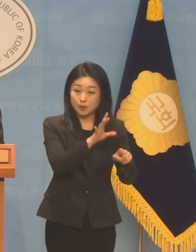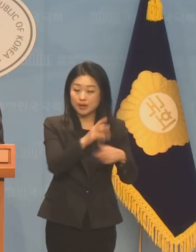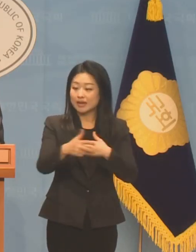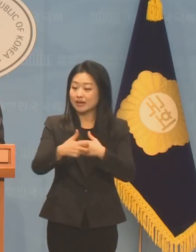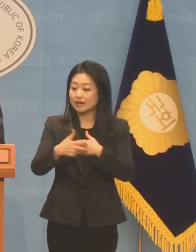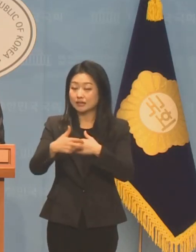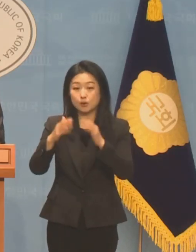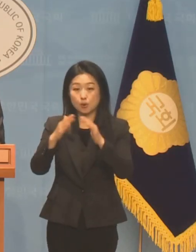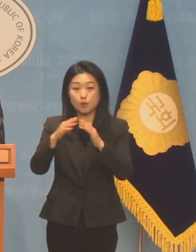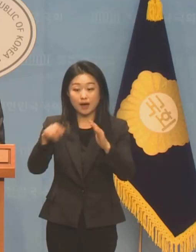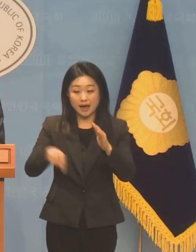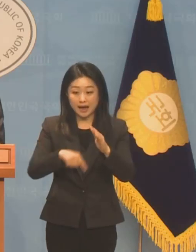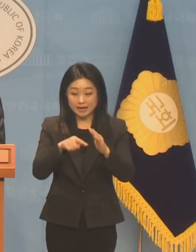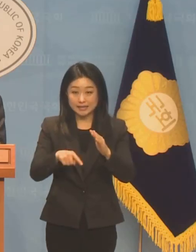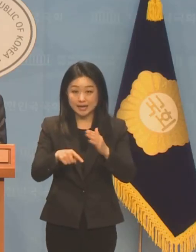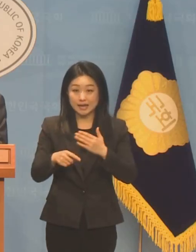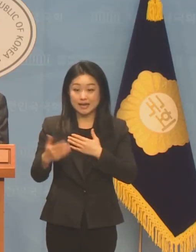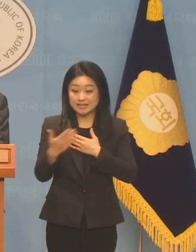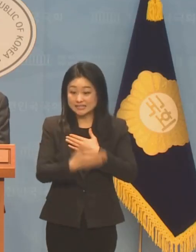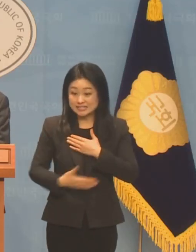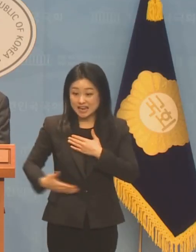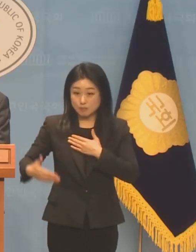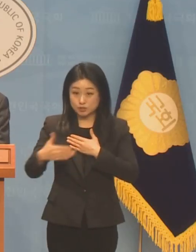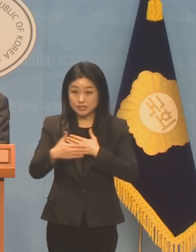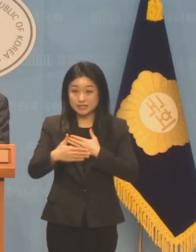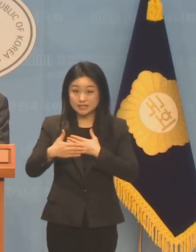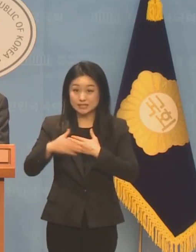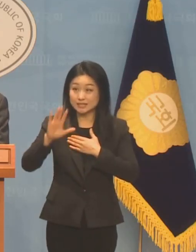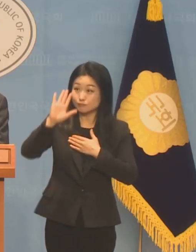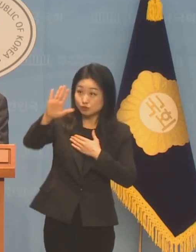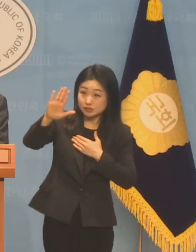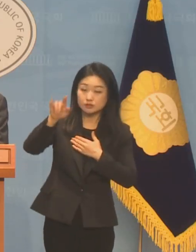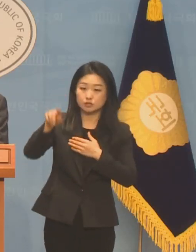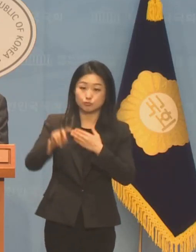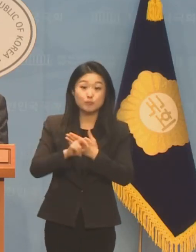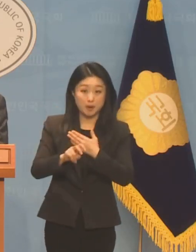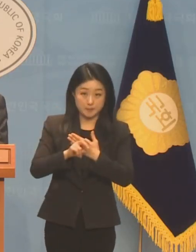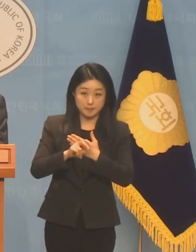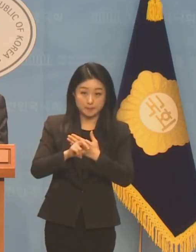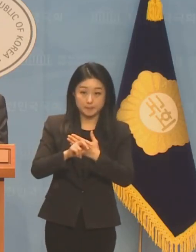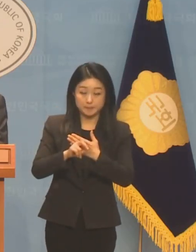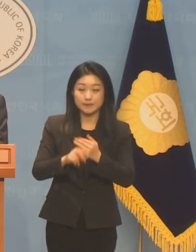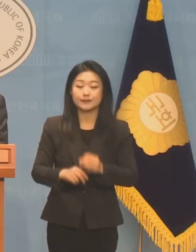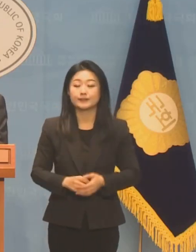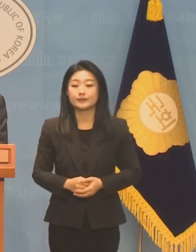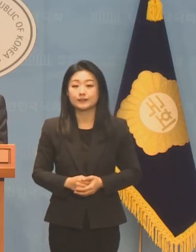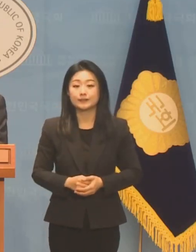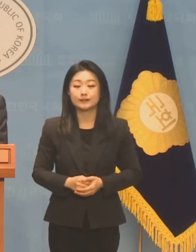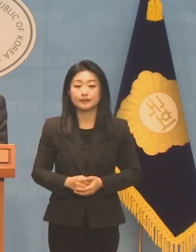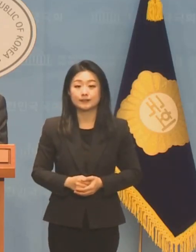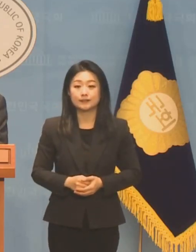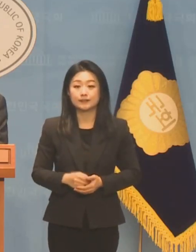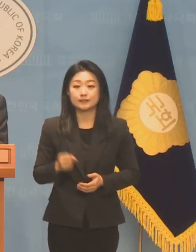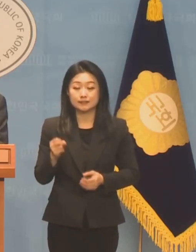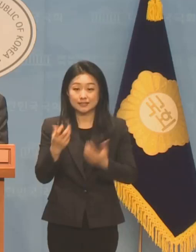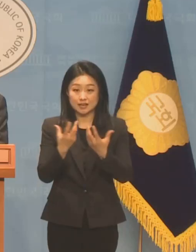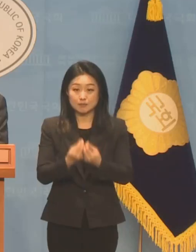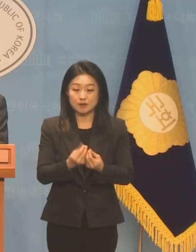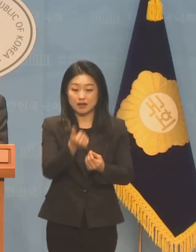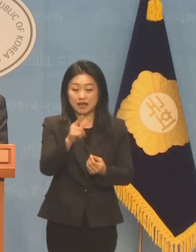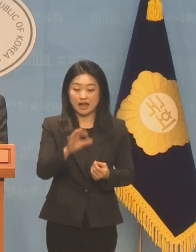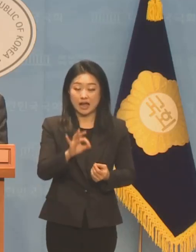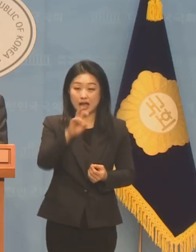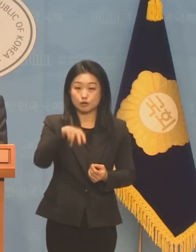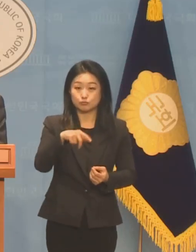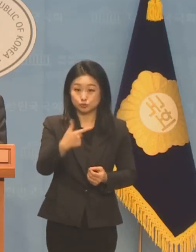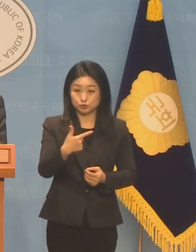의료기관에 하다못해 신체 부위를 표기하는 것도 위법한 행위로 금지하고 있습니다. 따라서 항문외과가